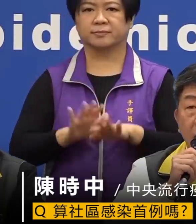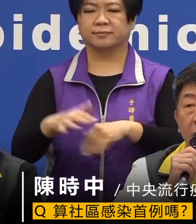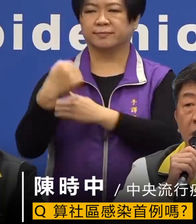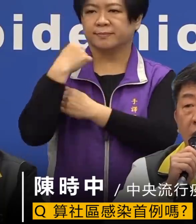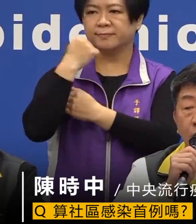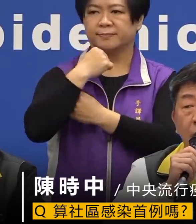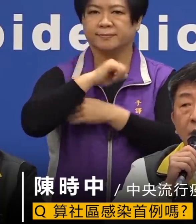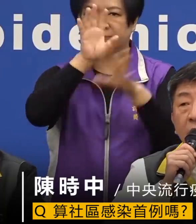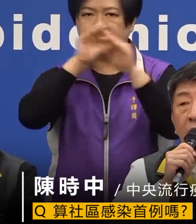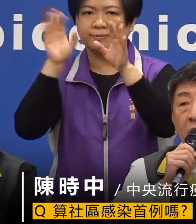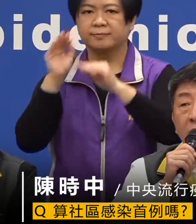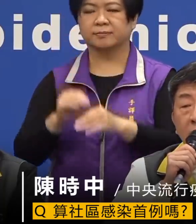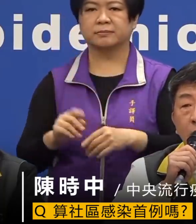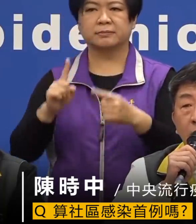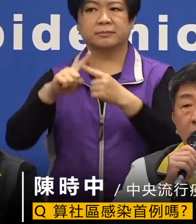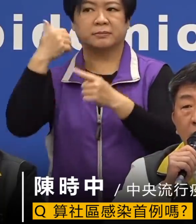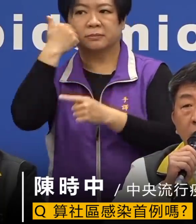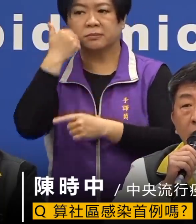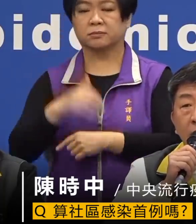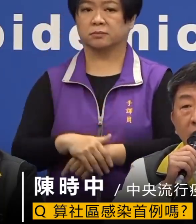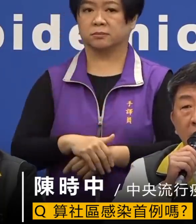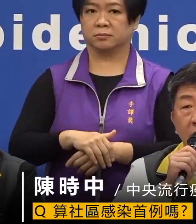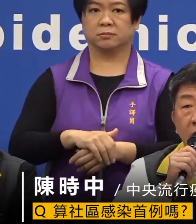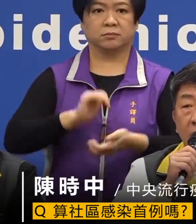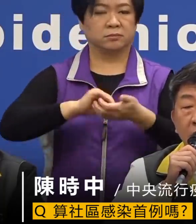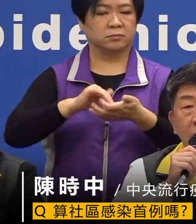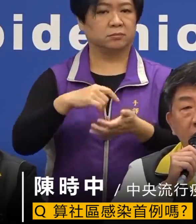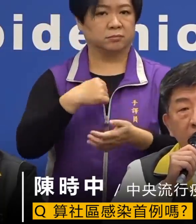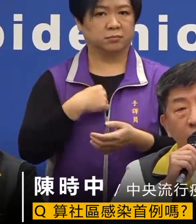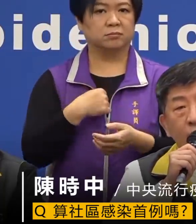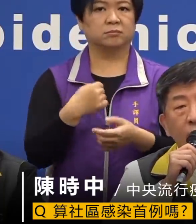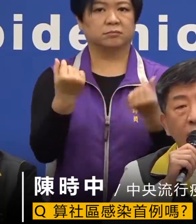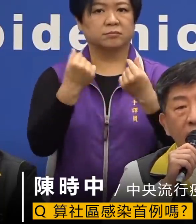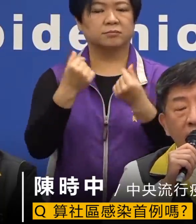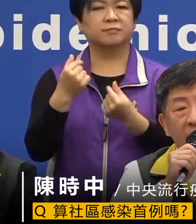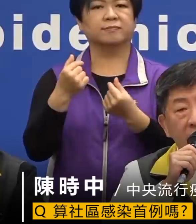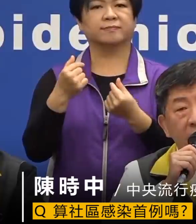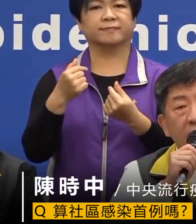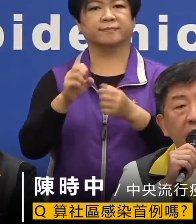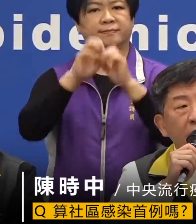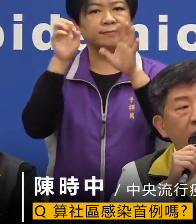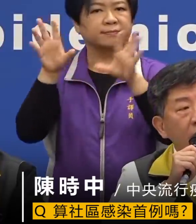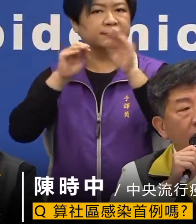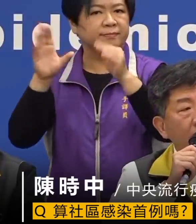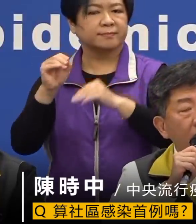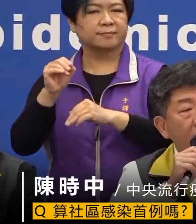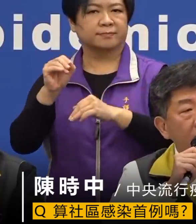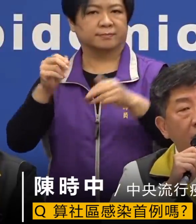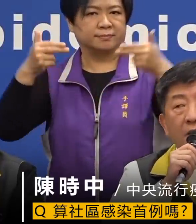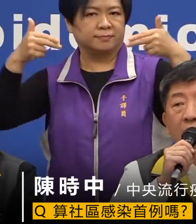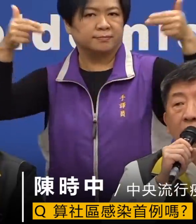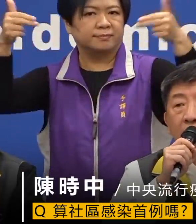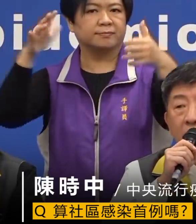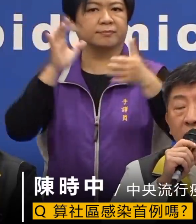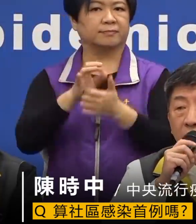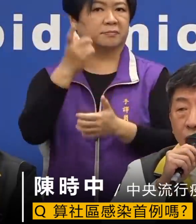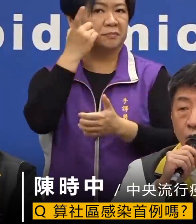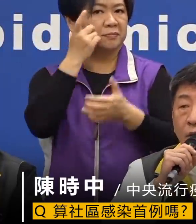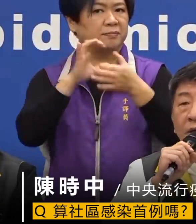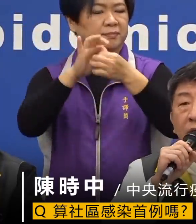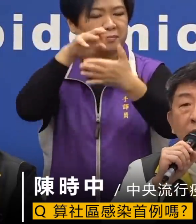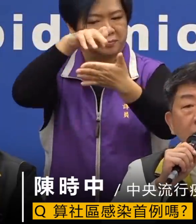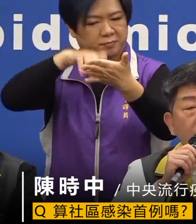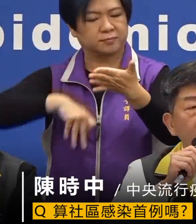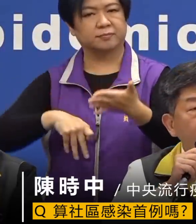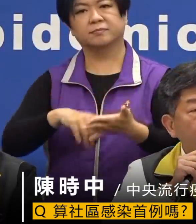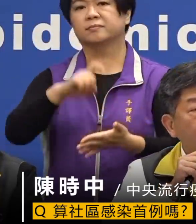相关可能的人员好尽量不管透过我们这样的一个资讯或是监视器通联的资料好等等去